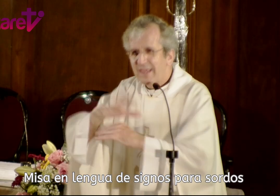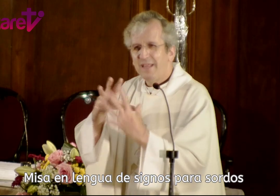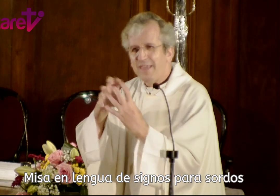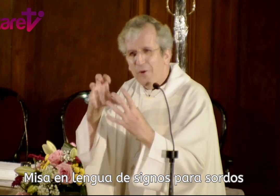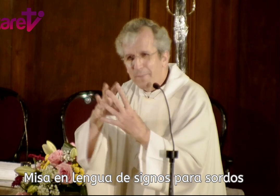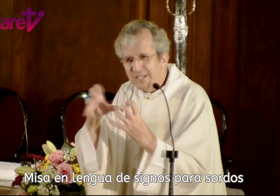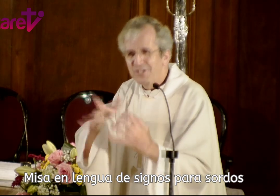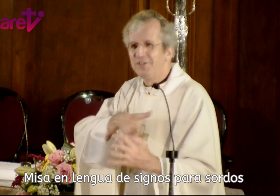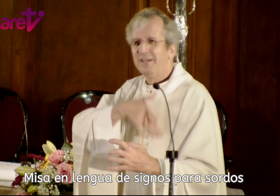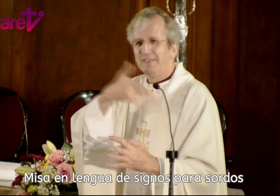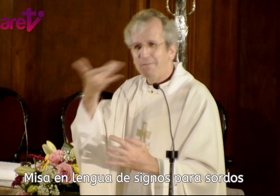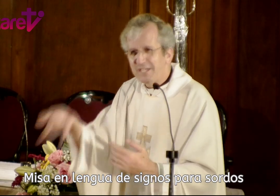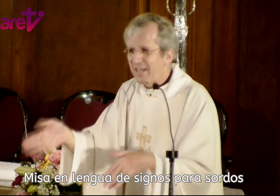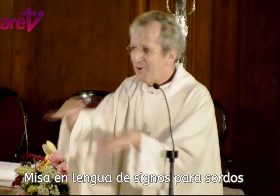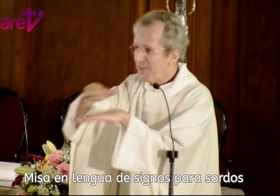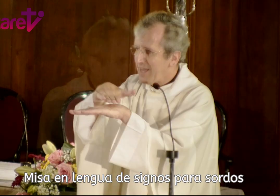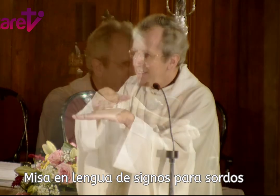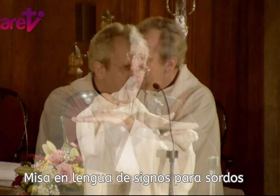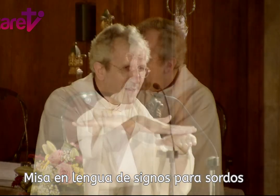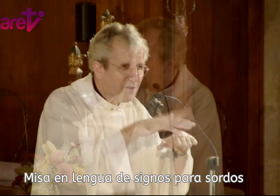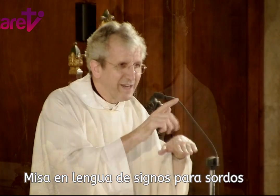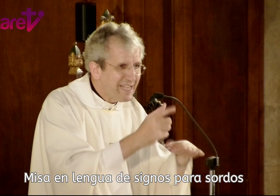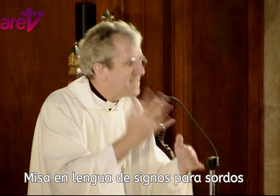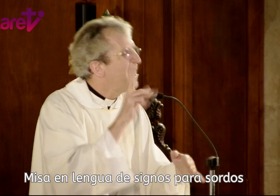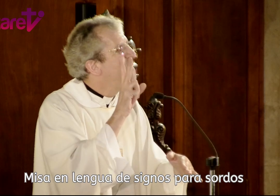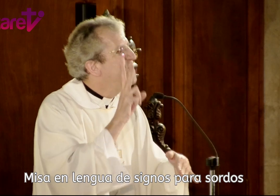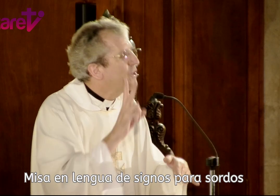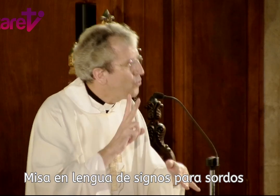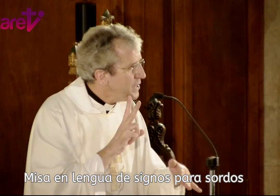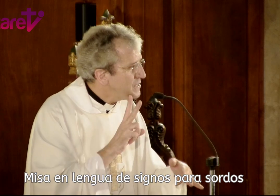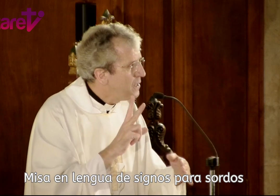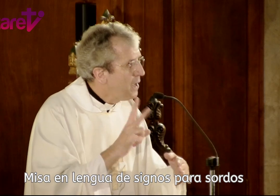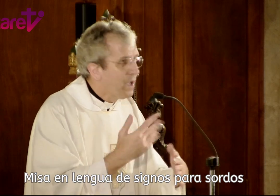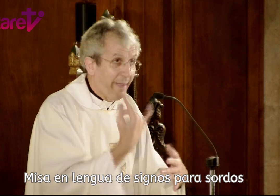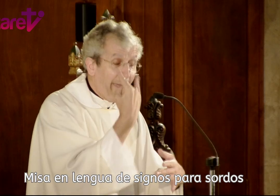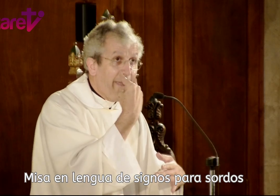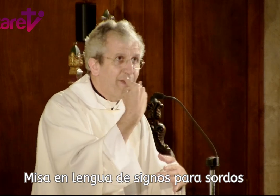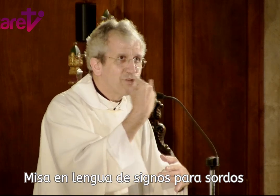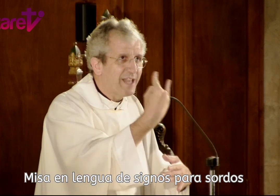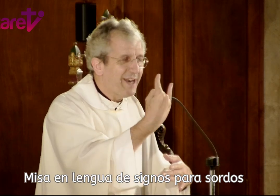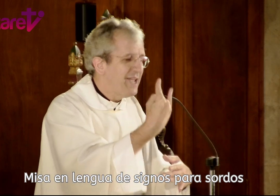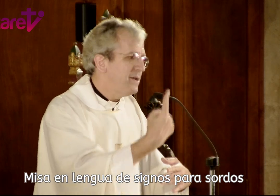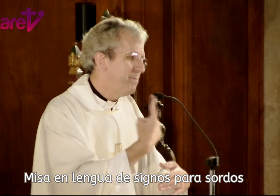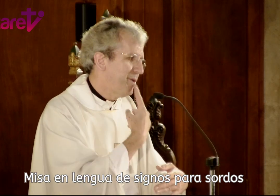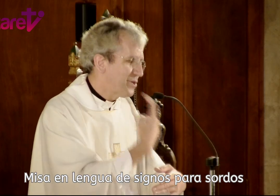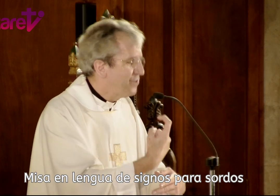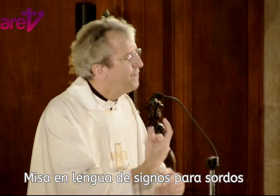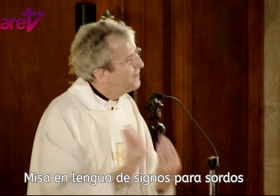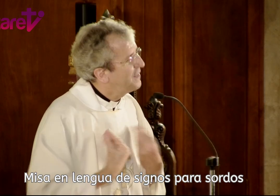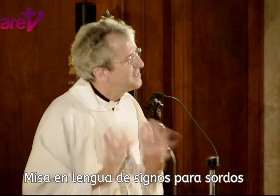de comprensión, de misericordia, de perdón. Esas virtudes que nos atraen, pero que son difíciles de